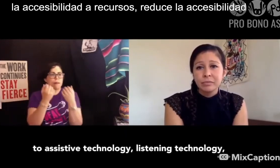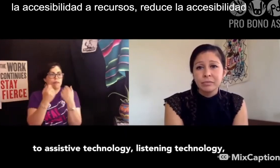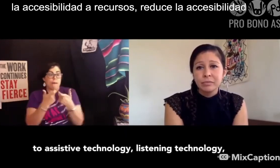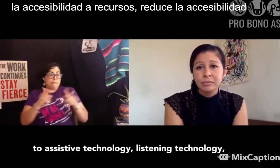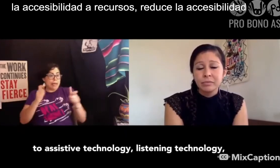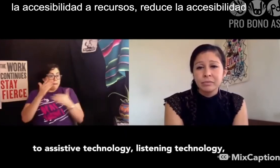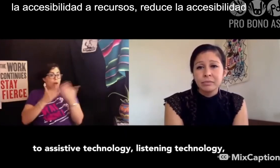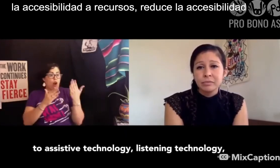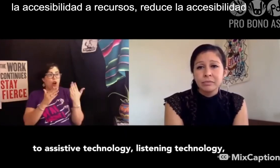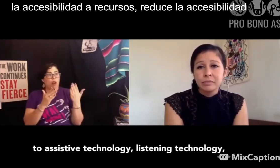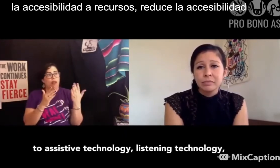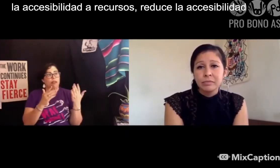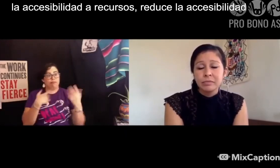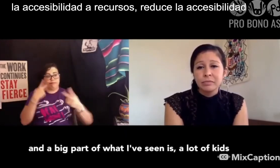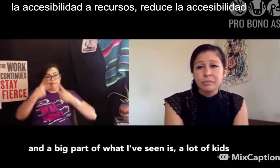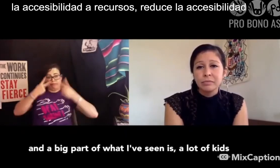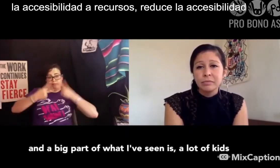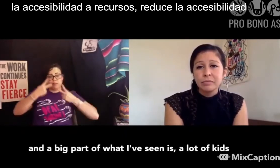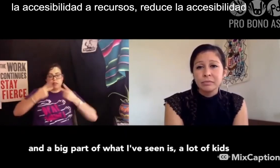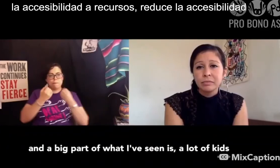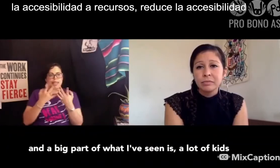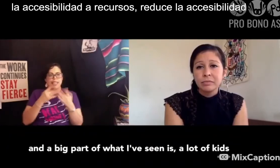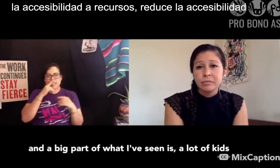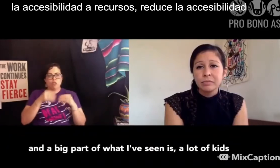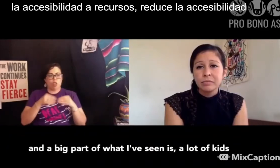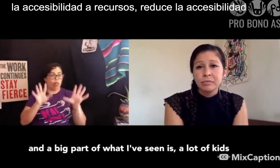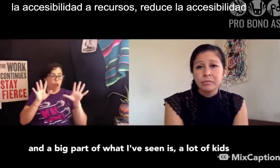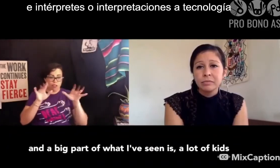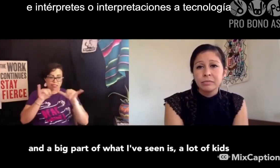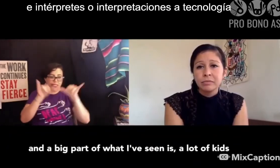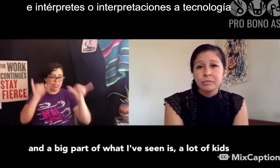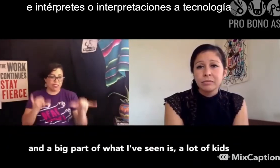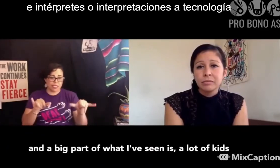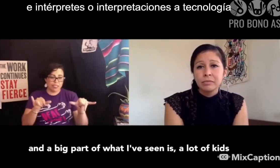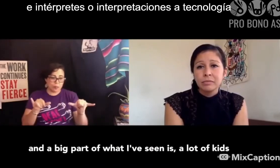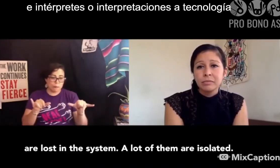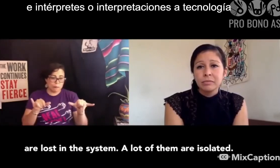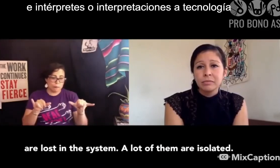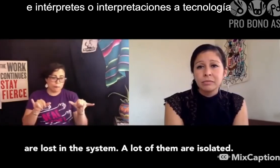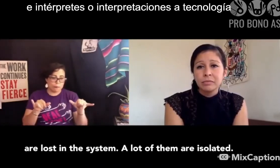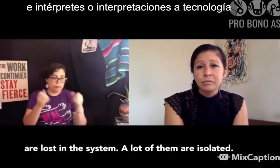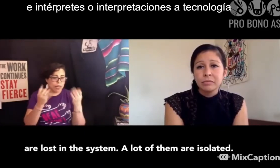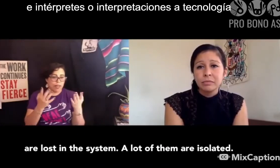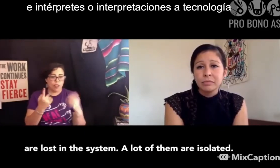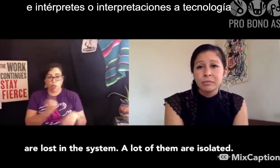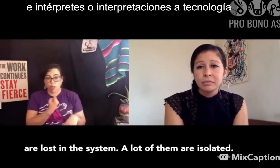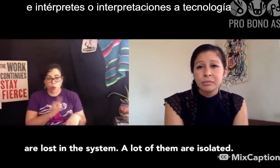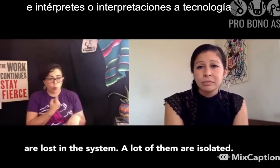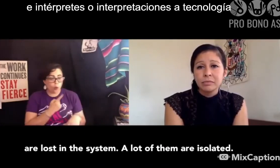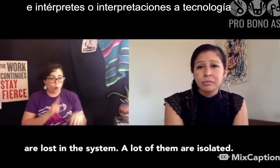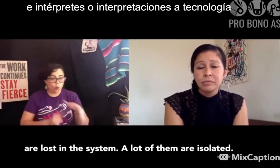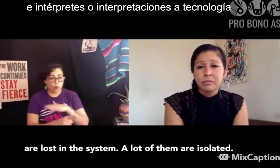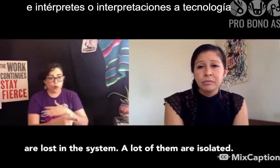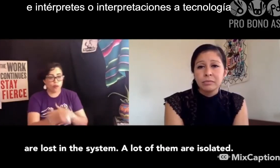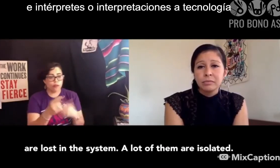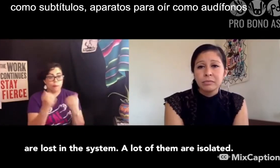la accesibilidad a recursos, reduce la accesibilidad a intérpretes o interpretaciones,